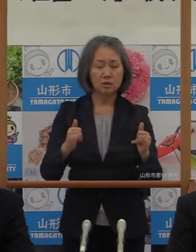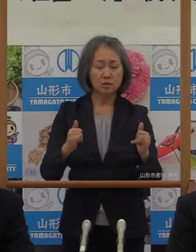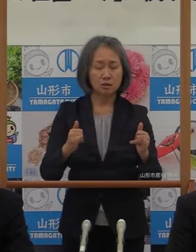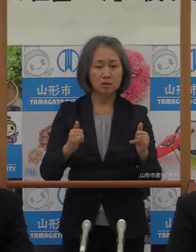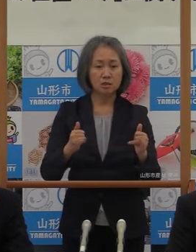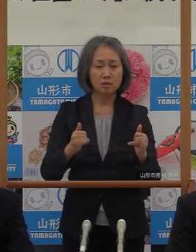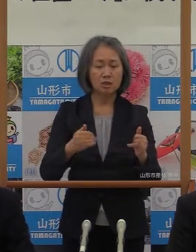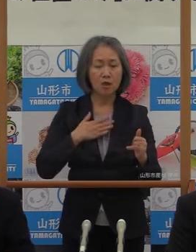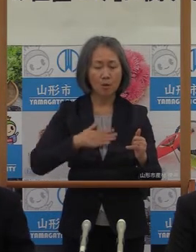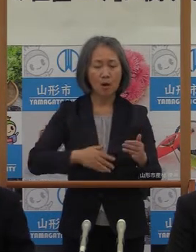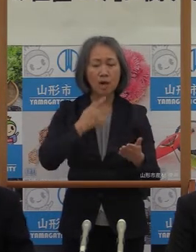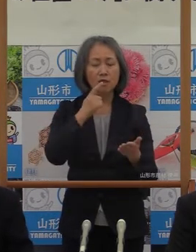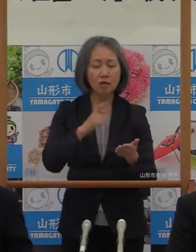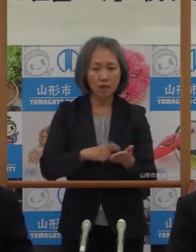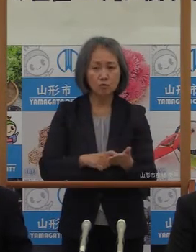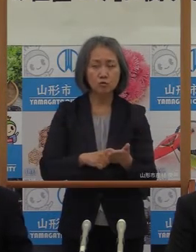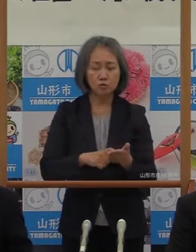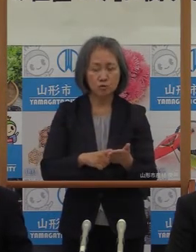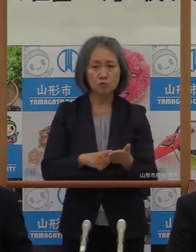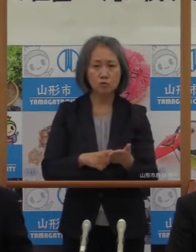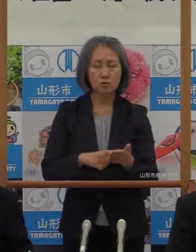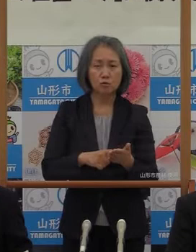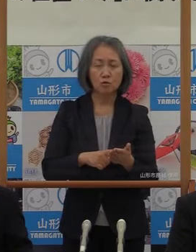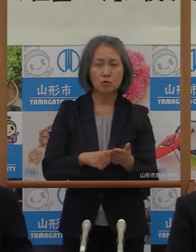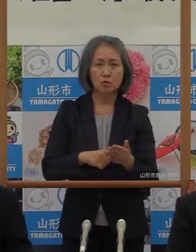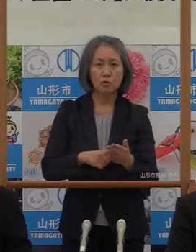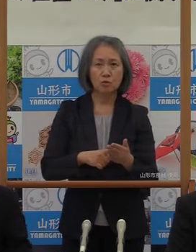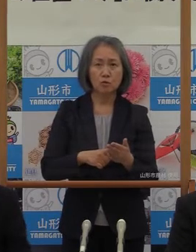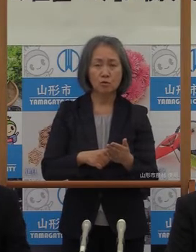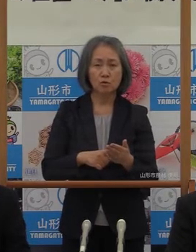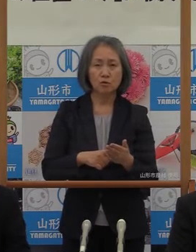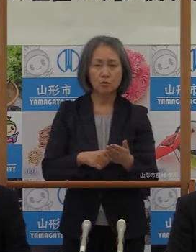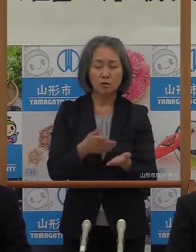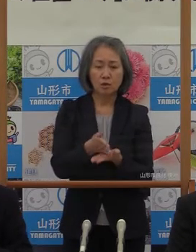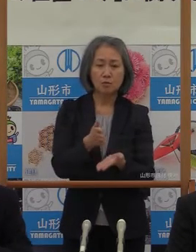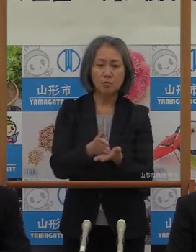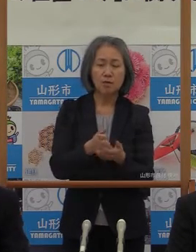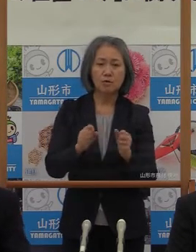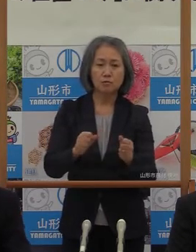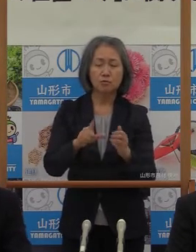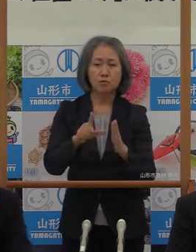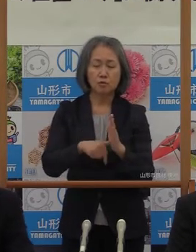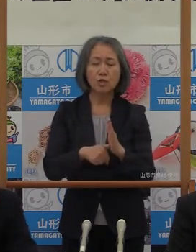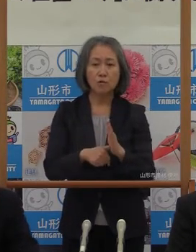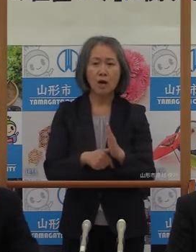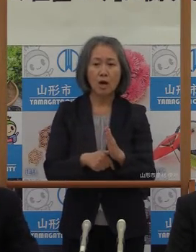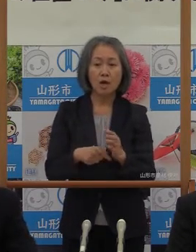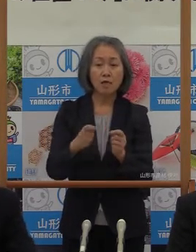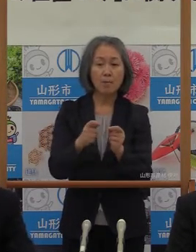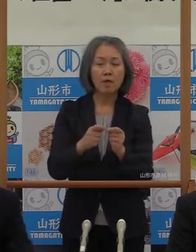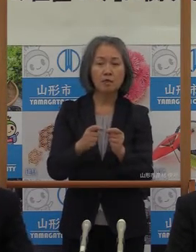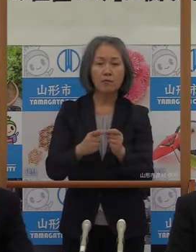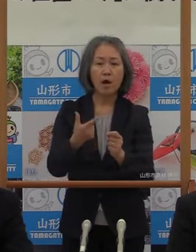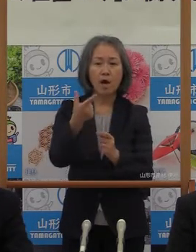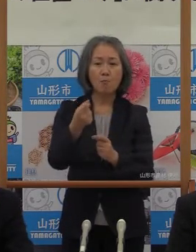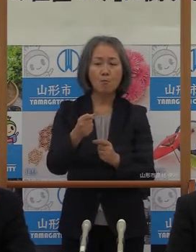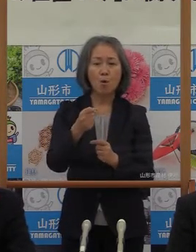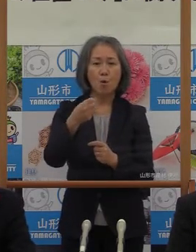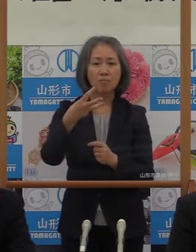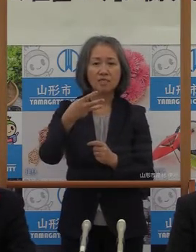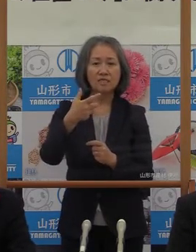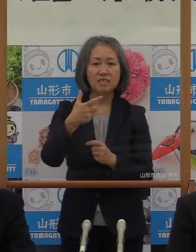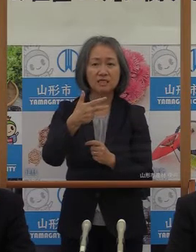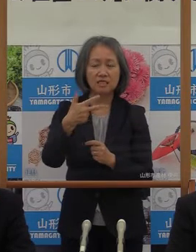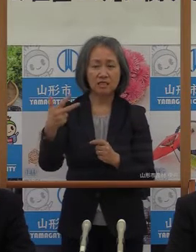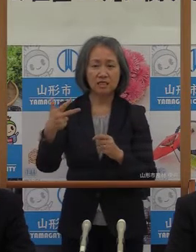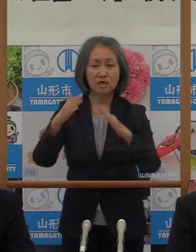りやすく、例えば既存の公園でイメージしてもらうとすると、山形にも紅葉公園があるかと思うんですが、ああいう例